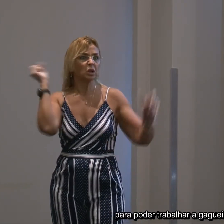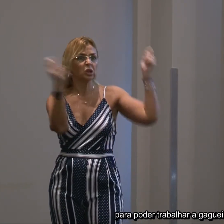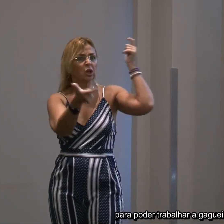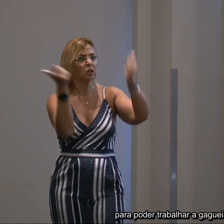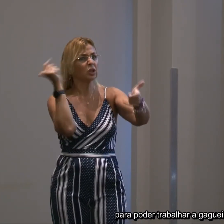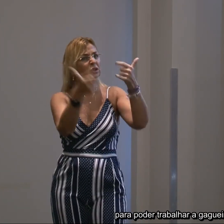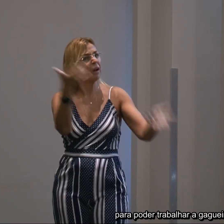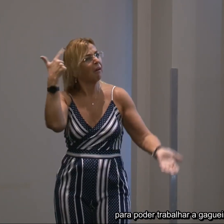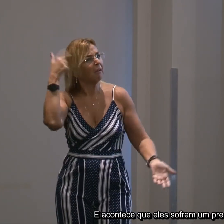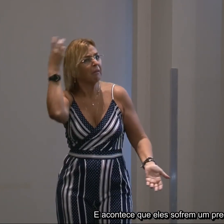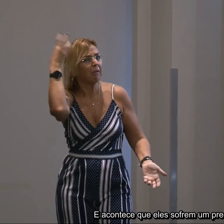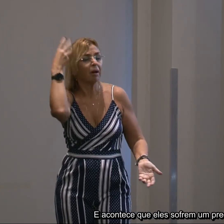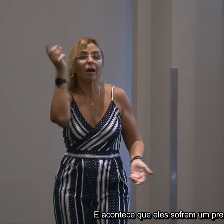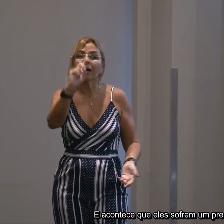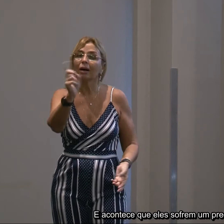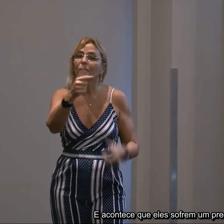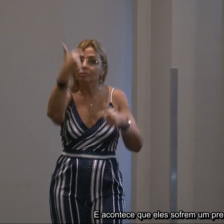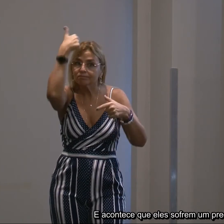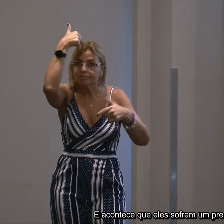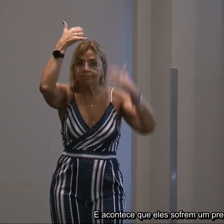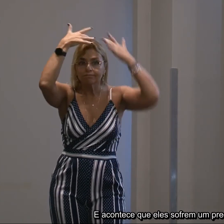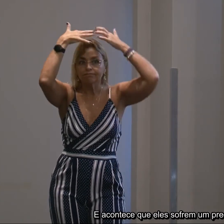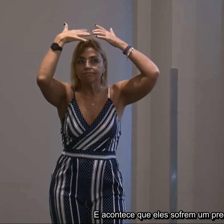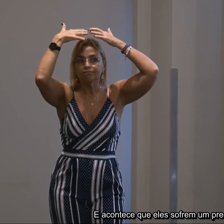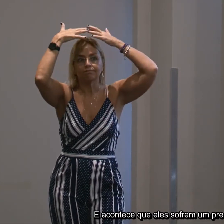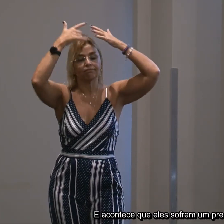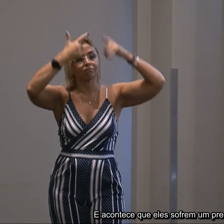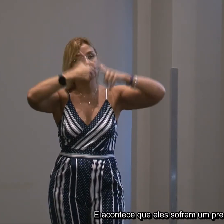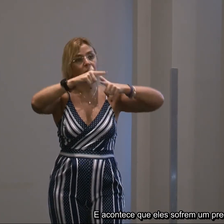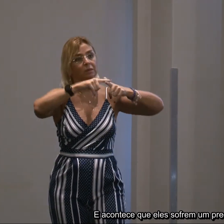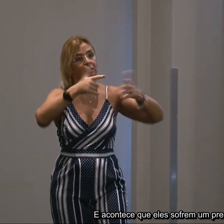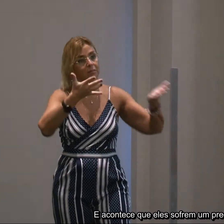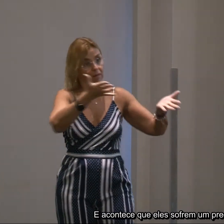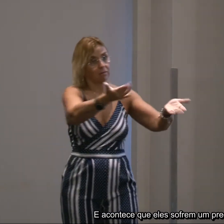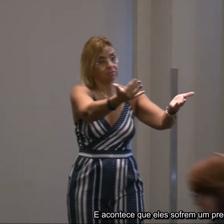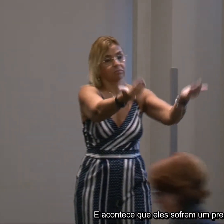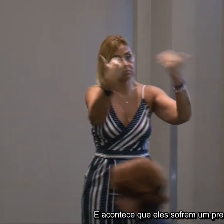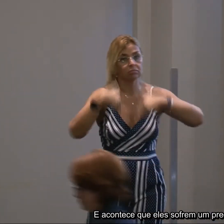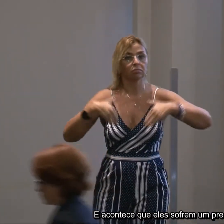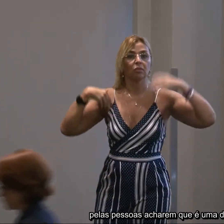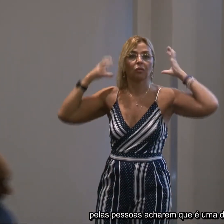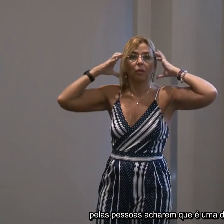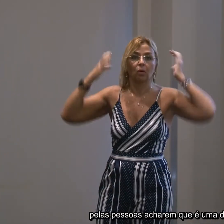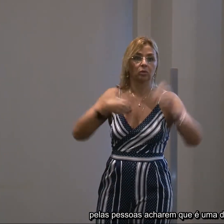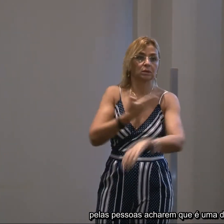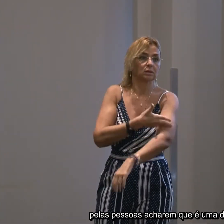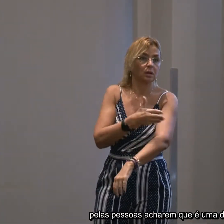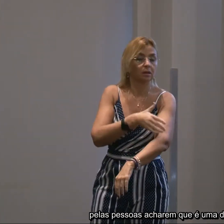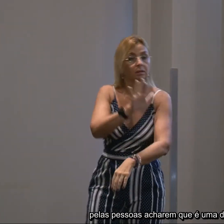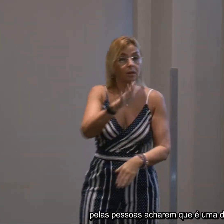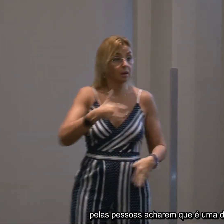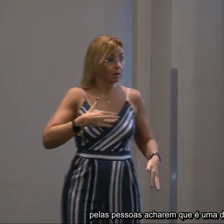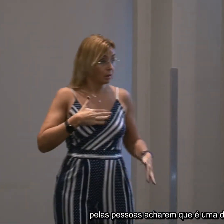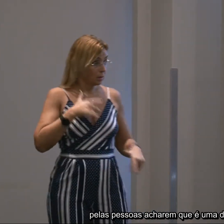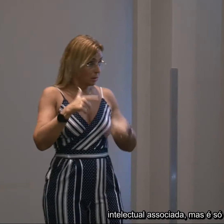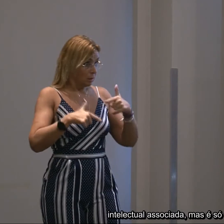da gagueira. E o que acontece é que eles sofrem um preconceito pelas pessoas acharem que é uma deficiência